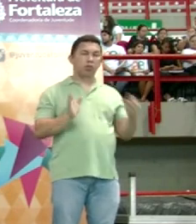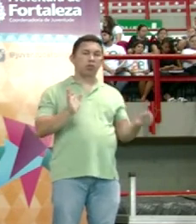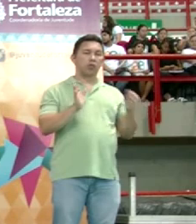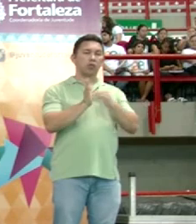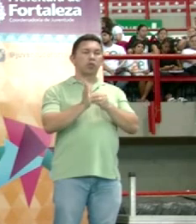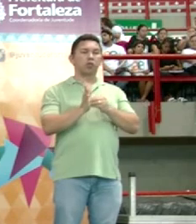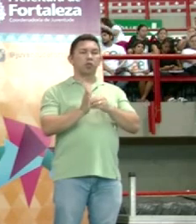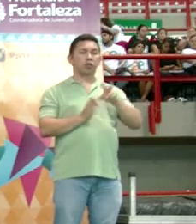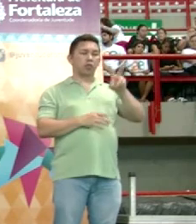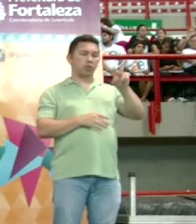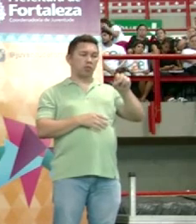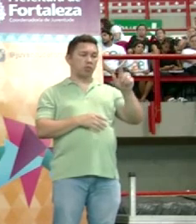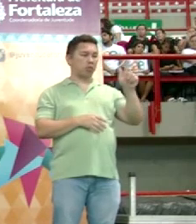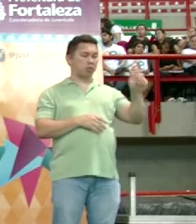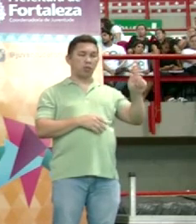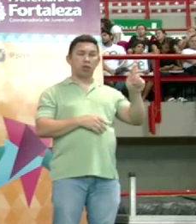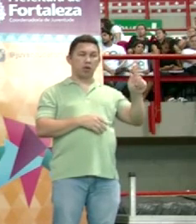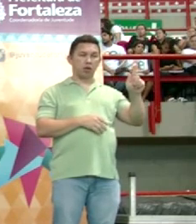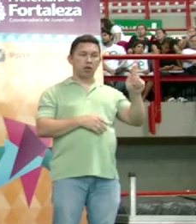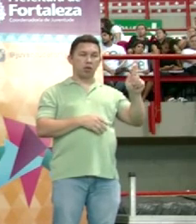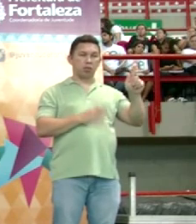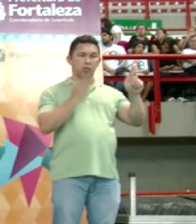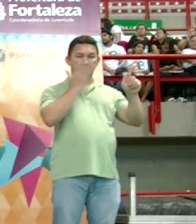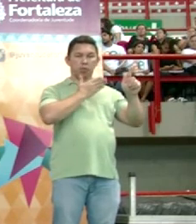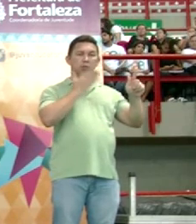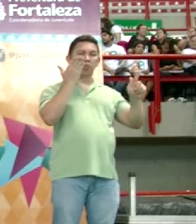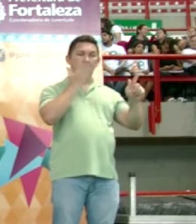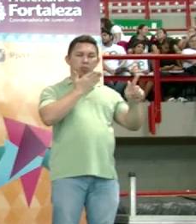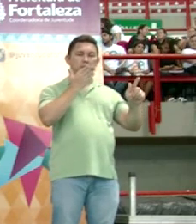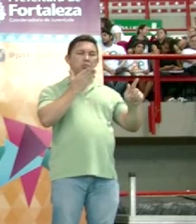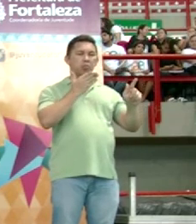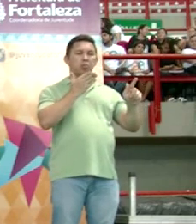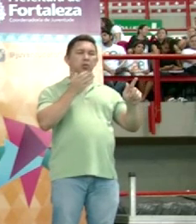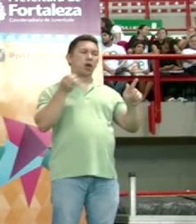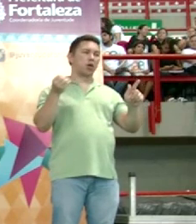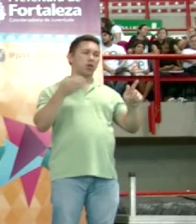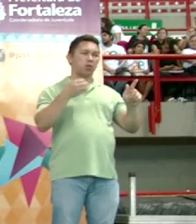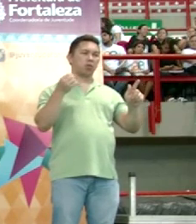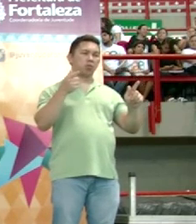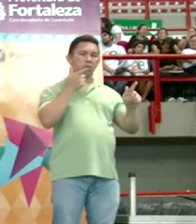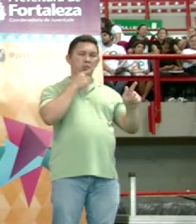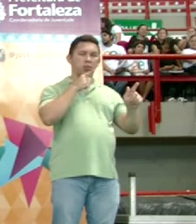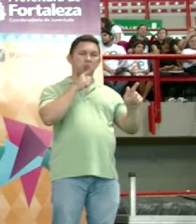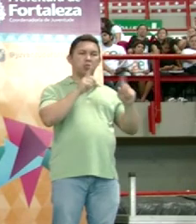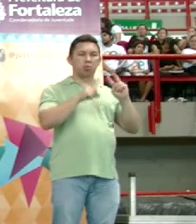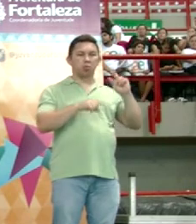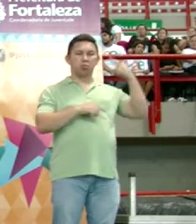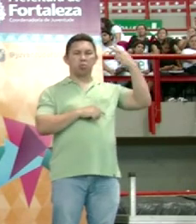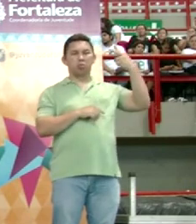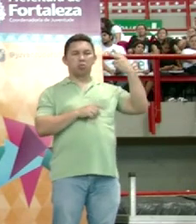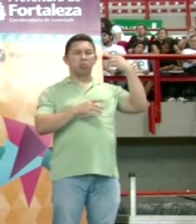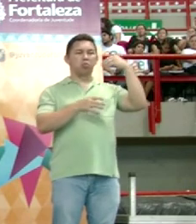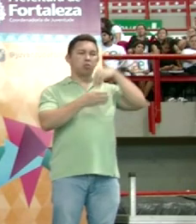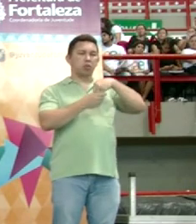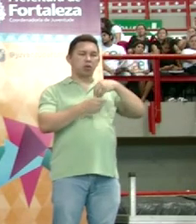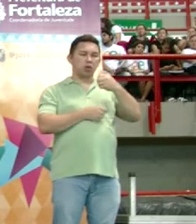acrescentar 50 gramas de açúcar para a nova proporção passar a ser